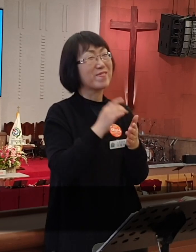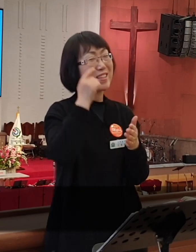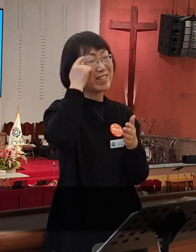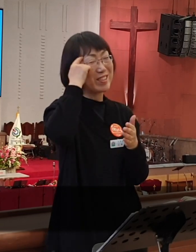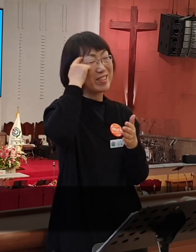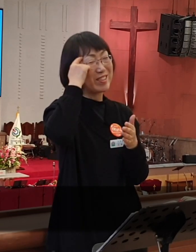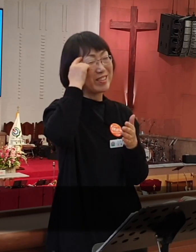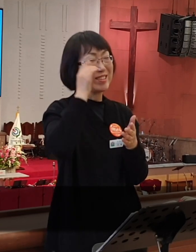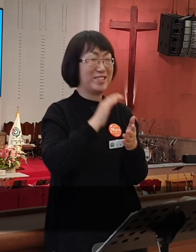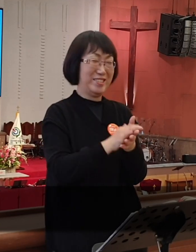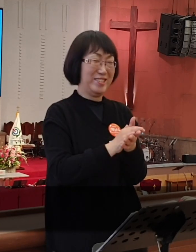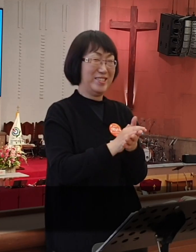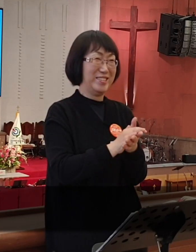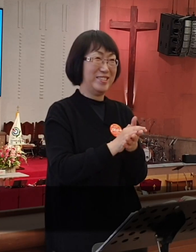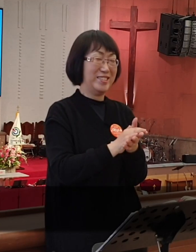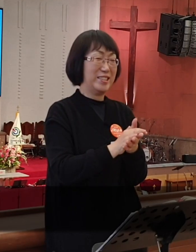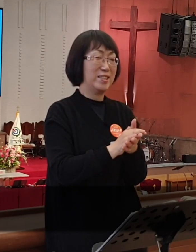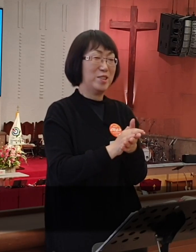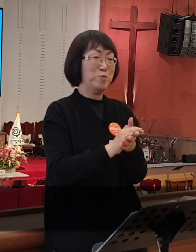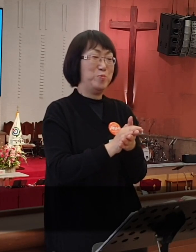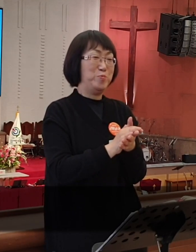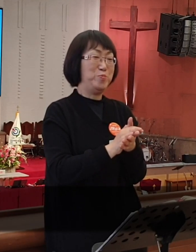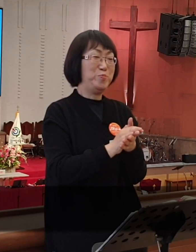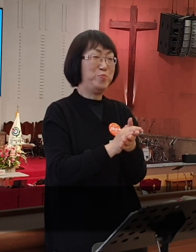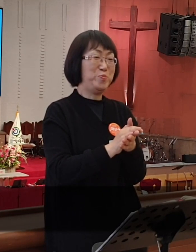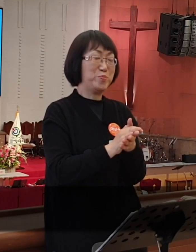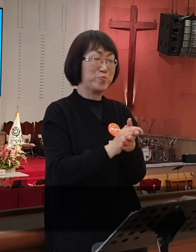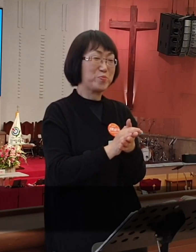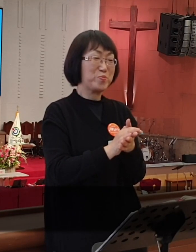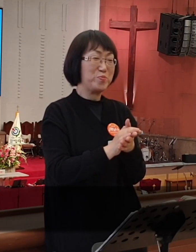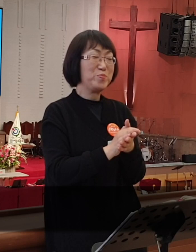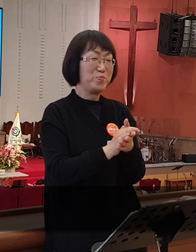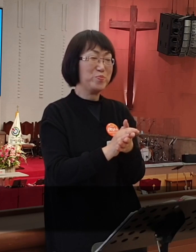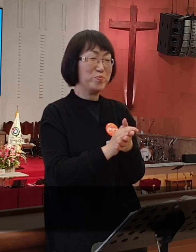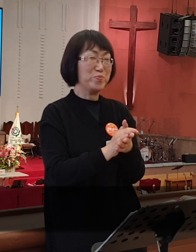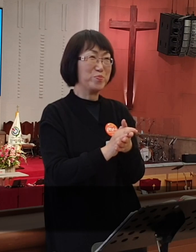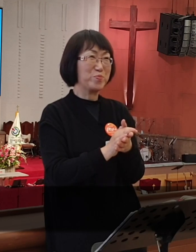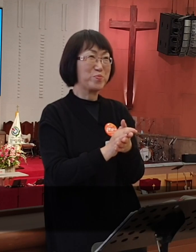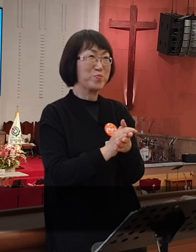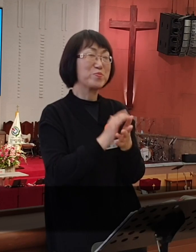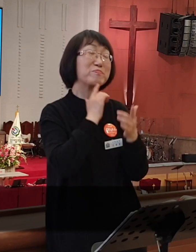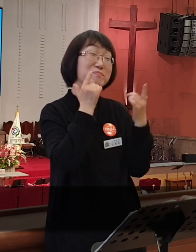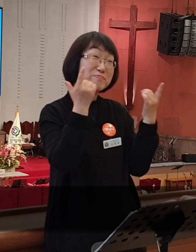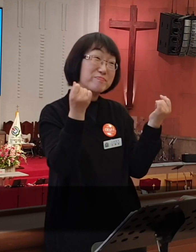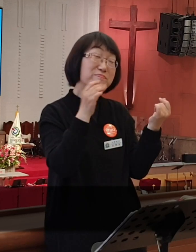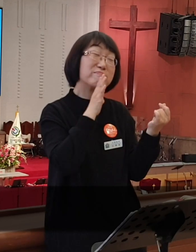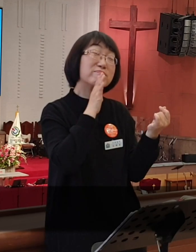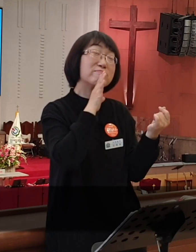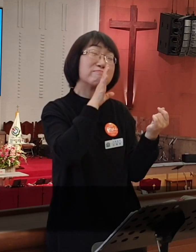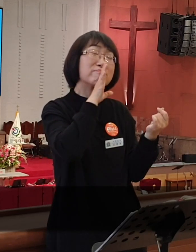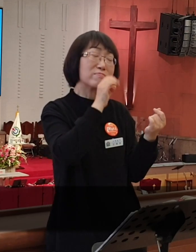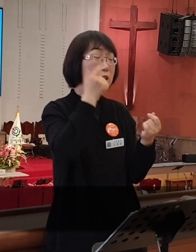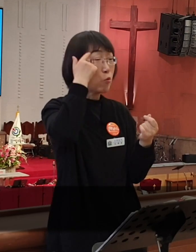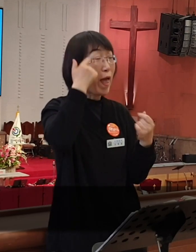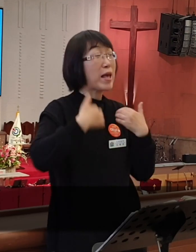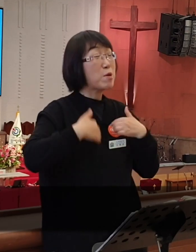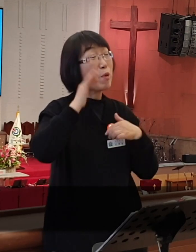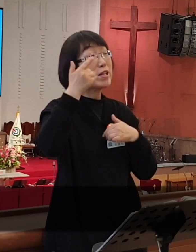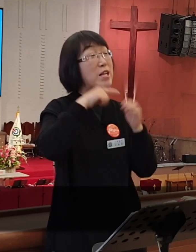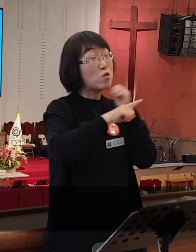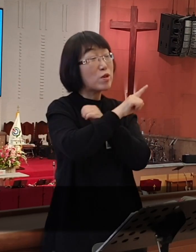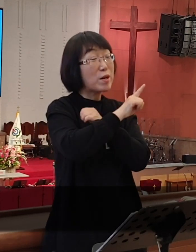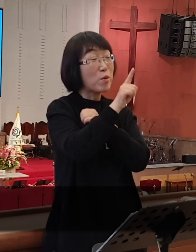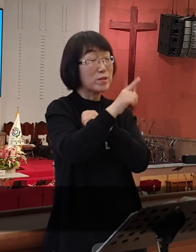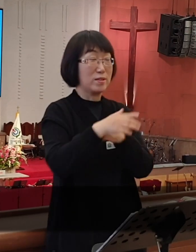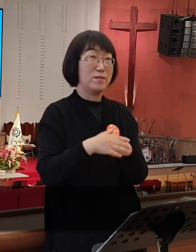생각하시죠? 잘못된 거 아니에요? 잘하셨어요. 그리고 그 정도 됐으면 제가 설교를 잘한 겁니다. 왜 기뻐해야 될까?